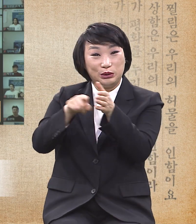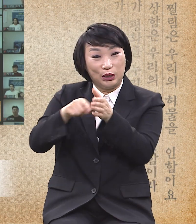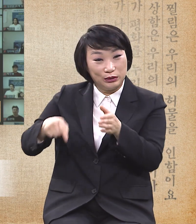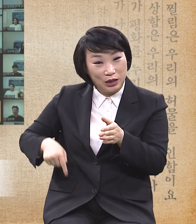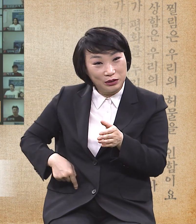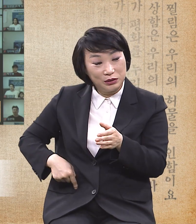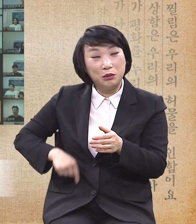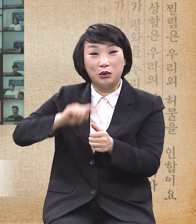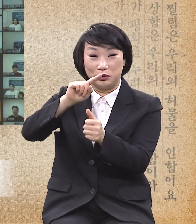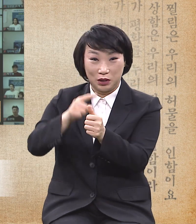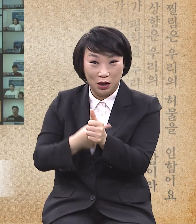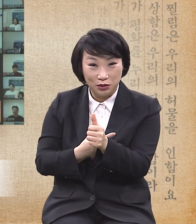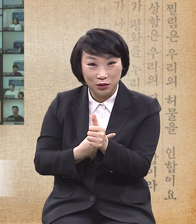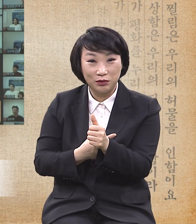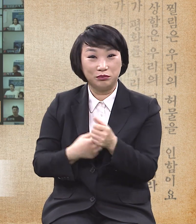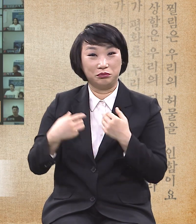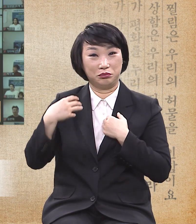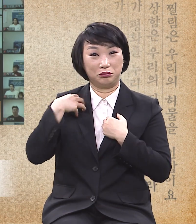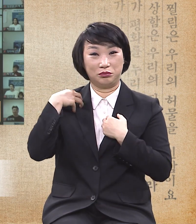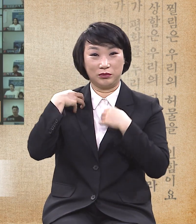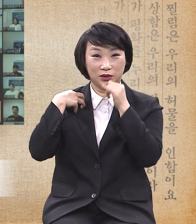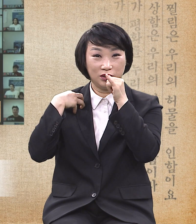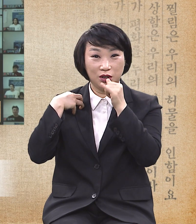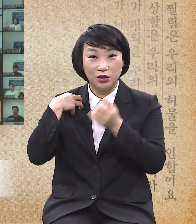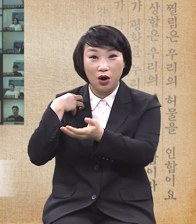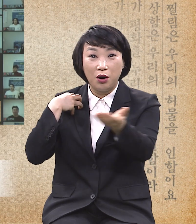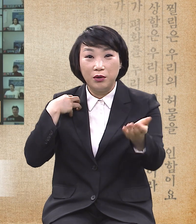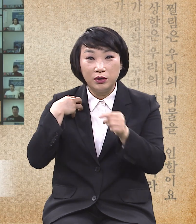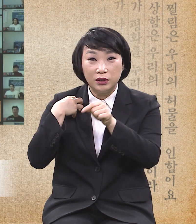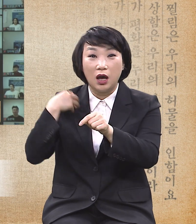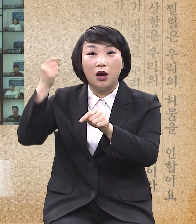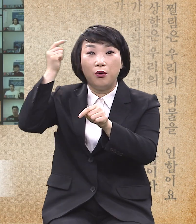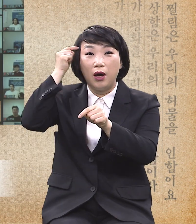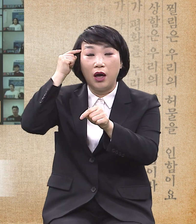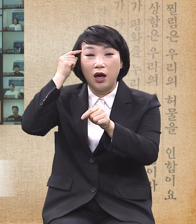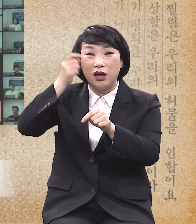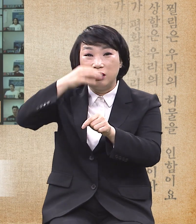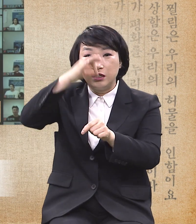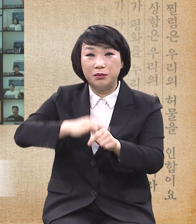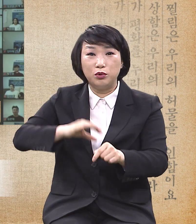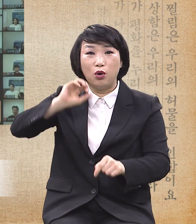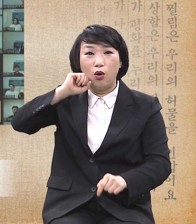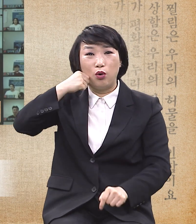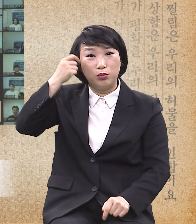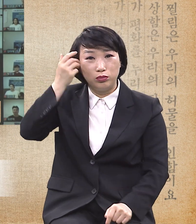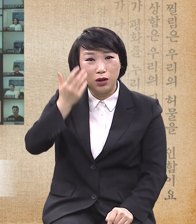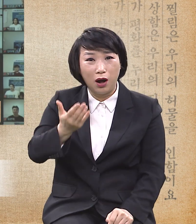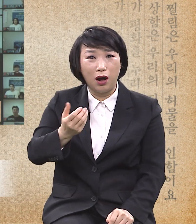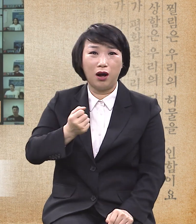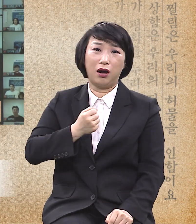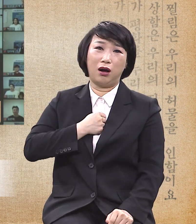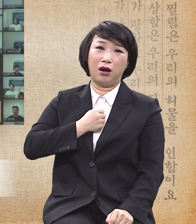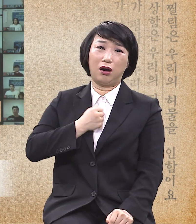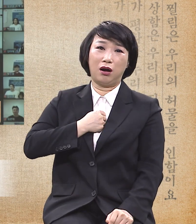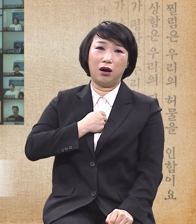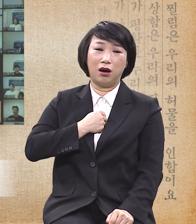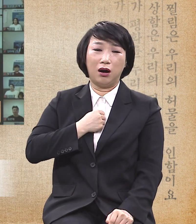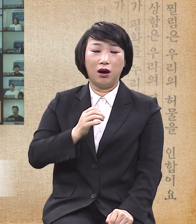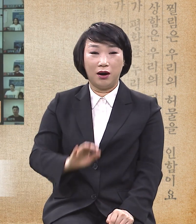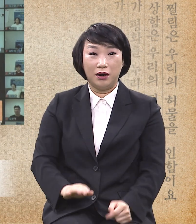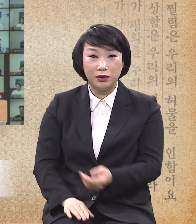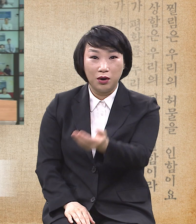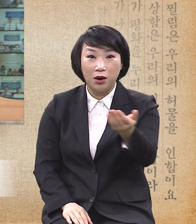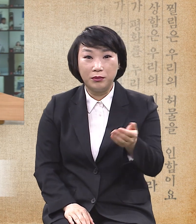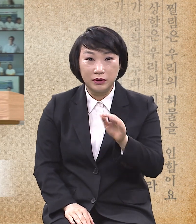양심으로 자연스러운 거 아니에요. 근데 이것이 왜 힘들고 어려우냐 그 말이에요.